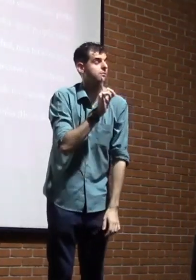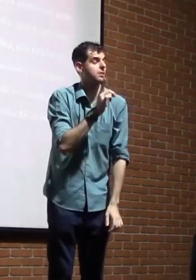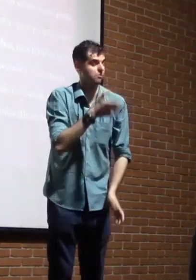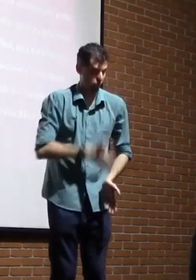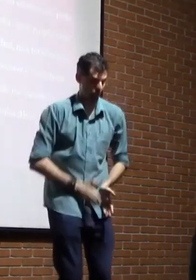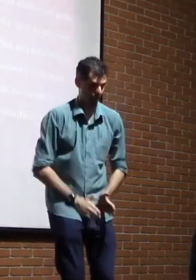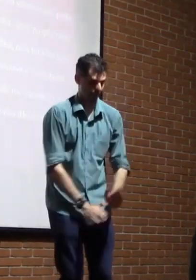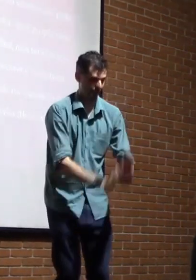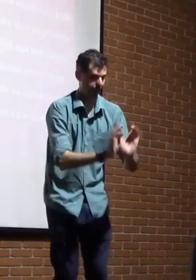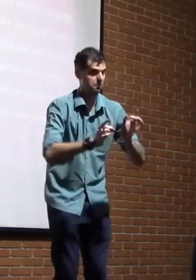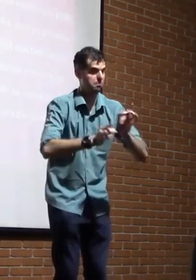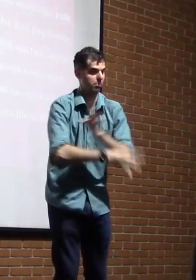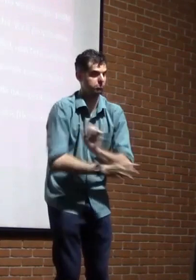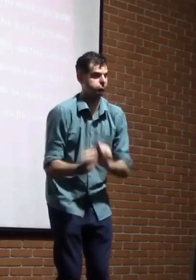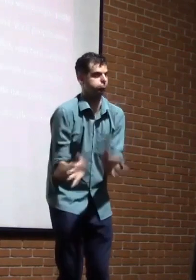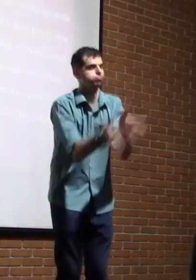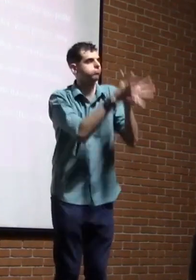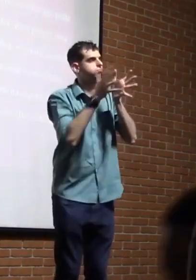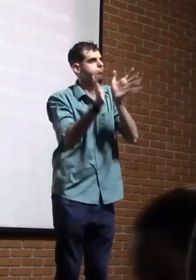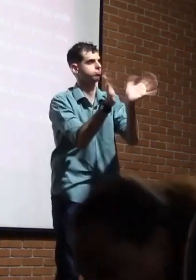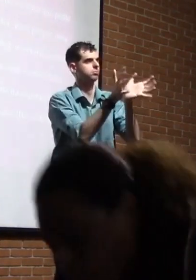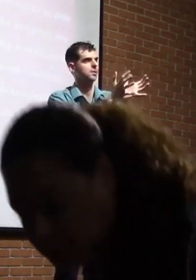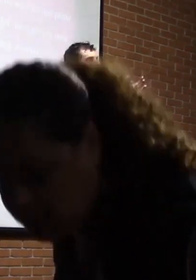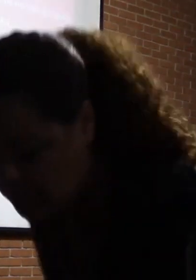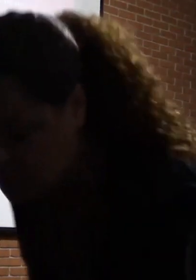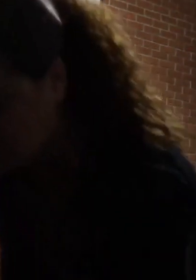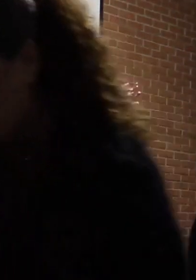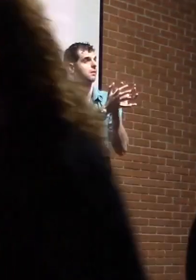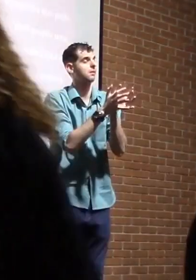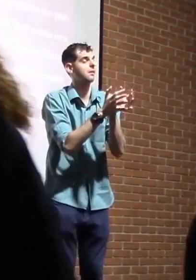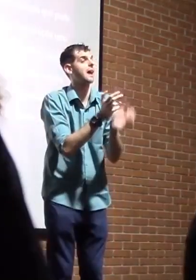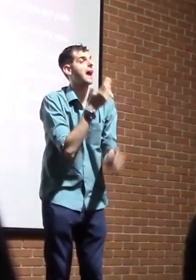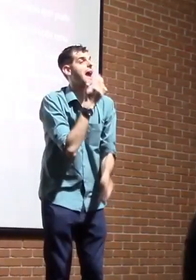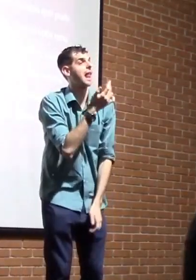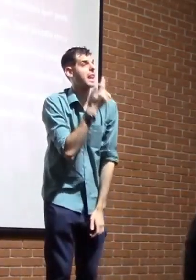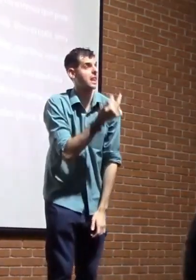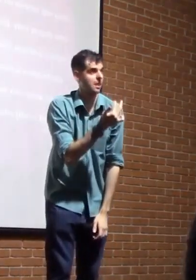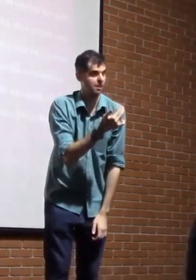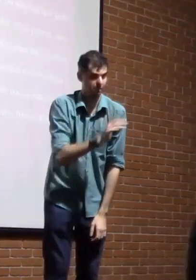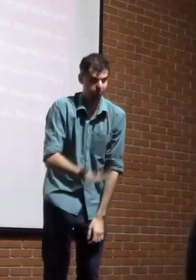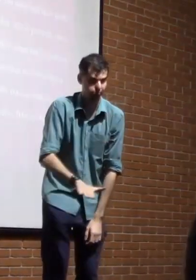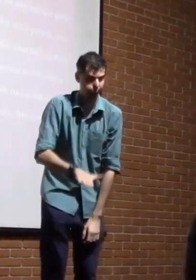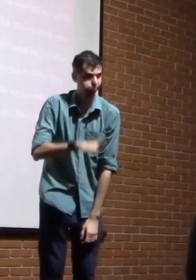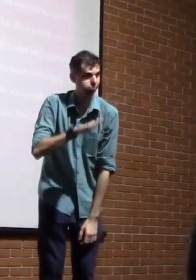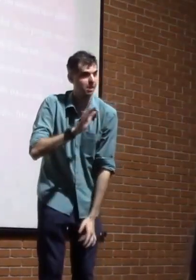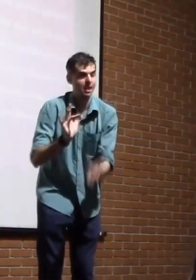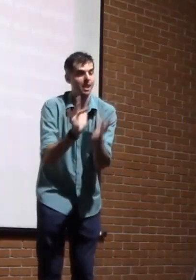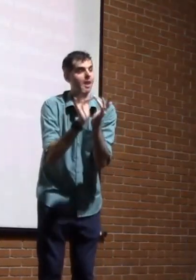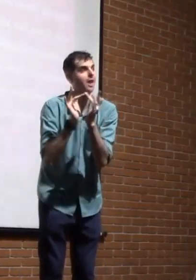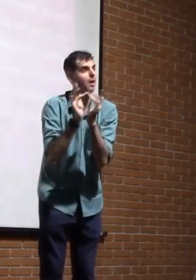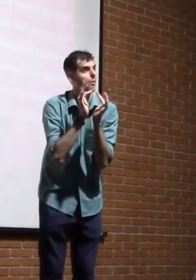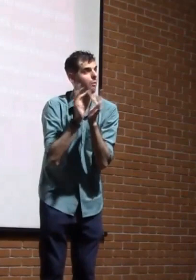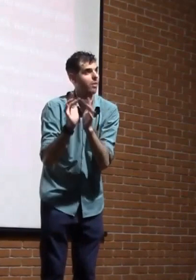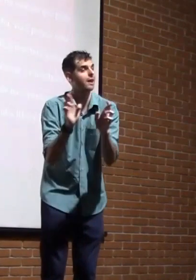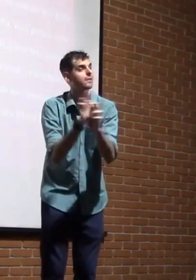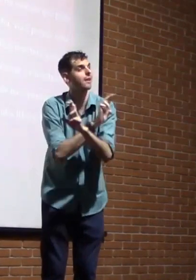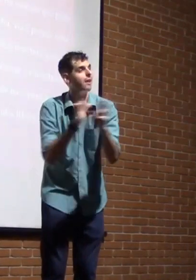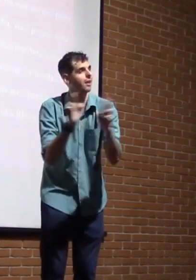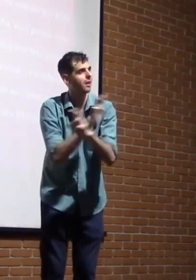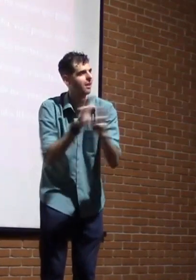né? Ela não tem relação com a fala, né? Uma criança, ela consegue ter essa aquisição de linguagem com contato com